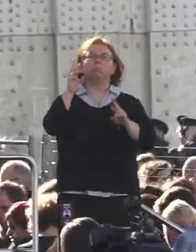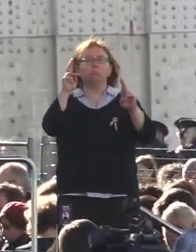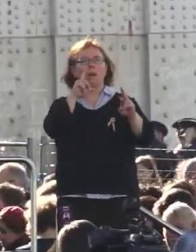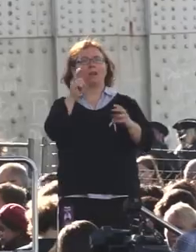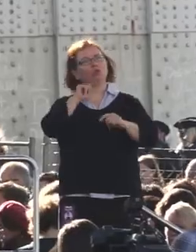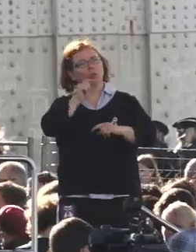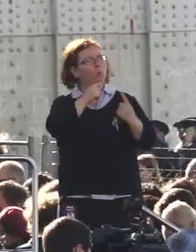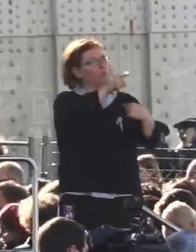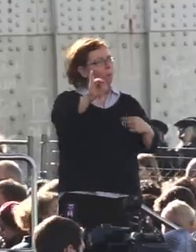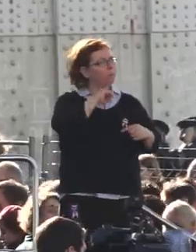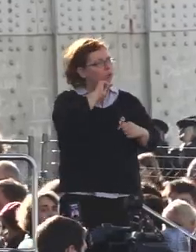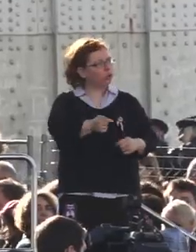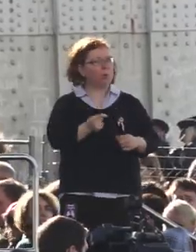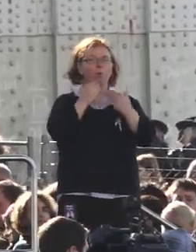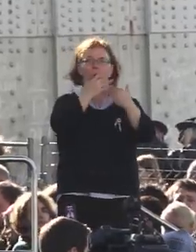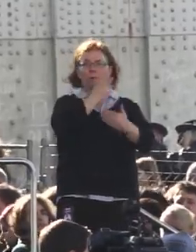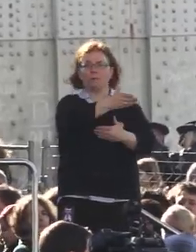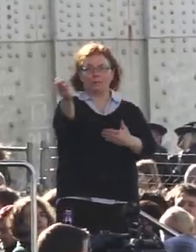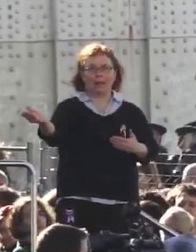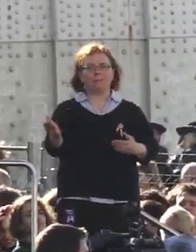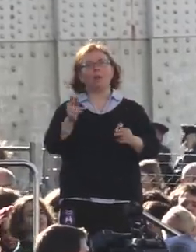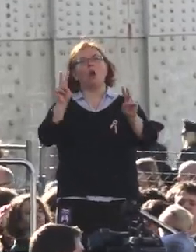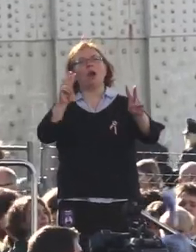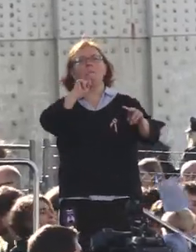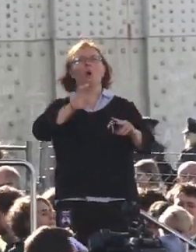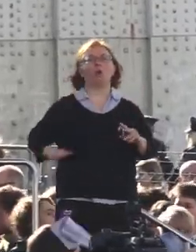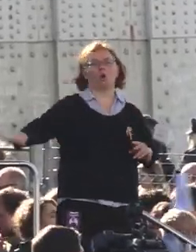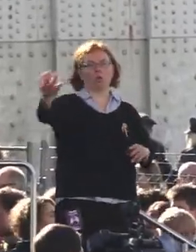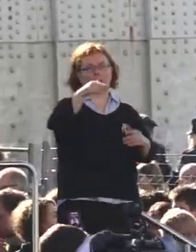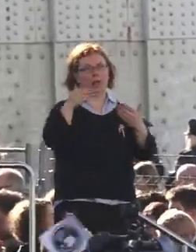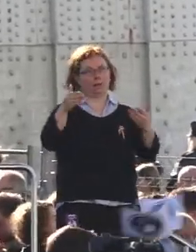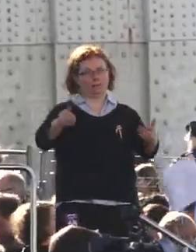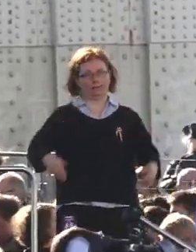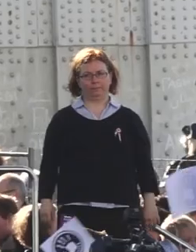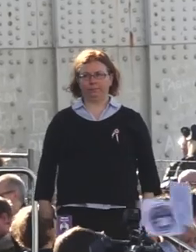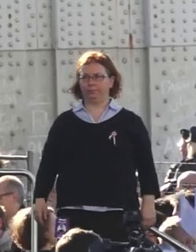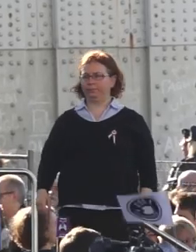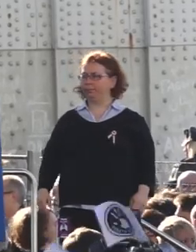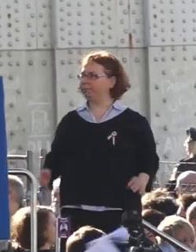többieknek is. Köszönöm szépen! Hajrá Magyarország!